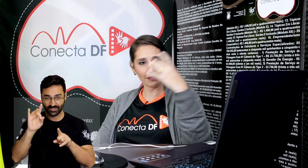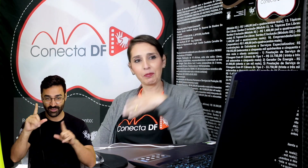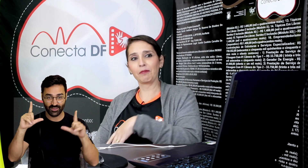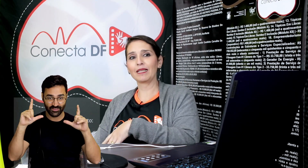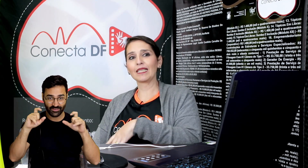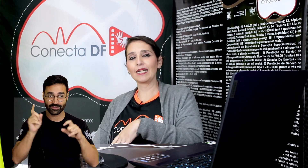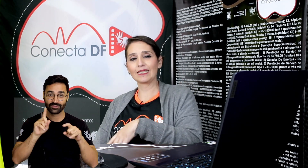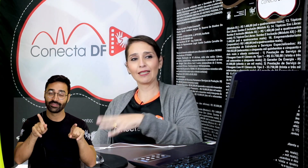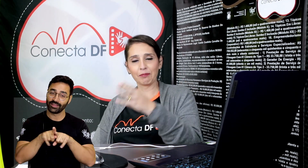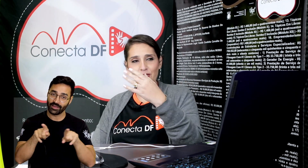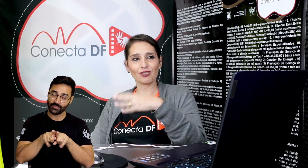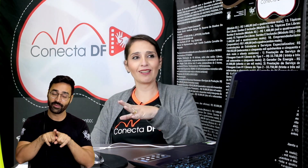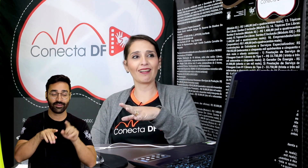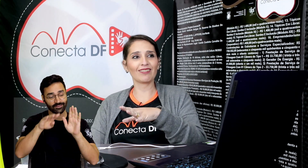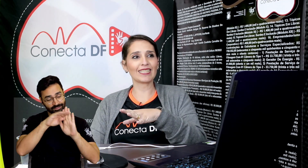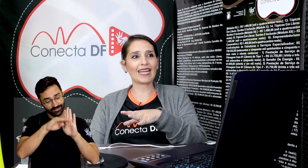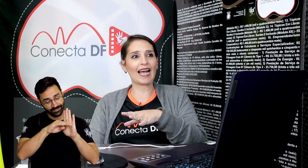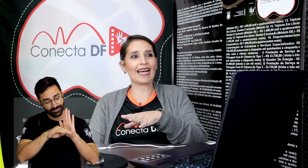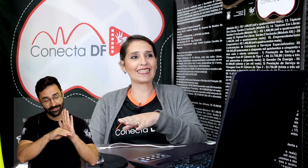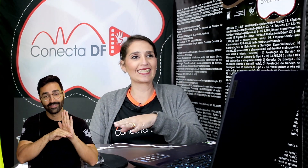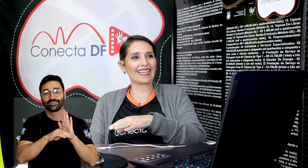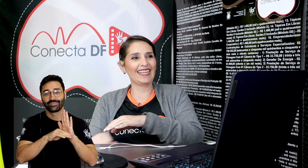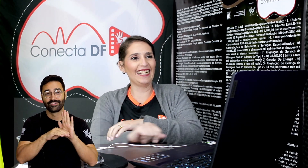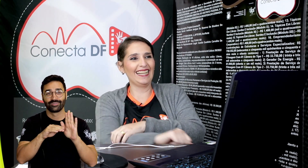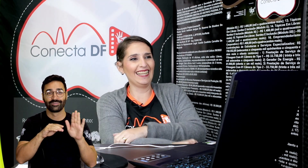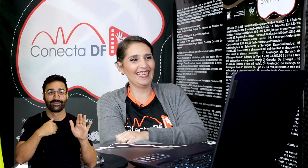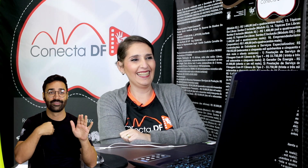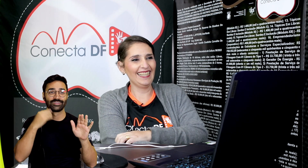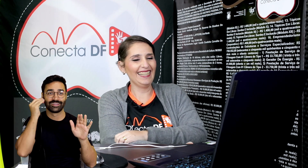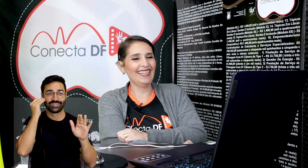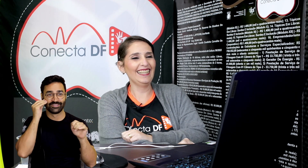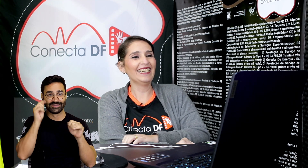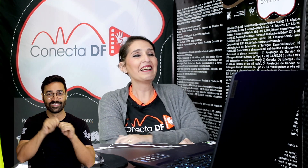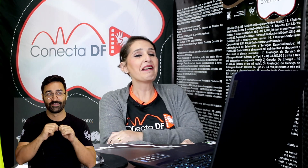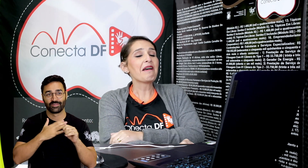cocada, manda pelo menos a receita para a gente tentar fazer em casa.